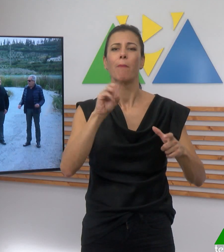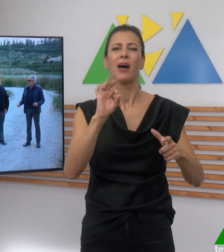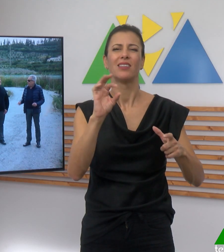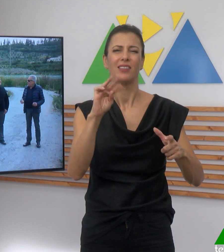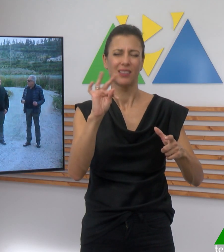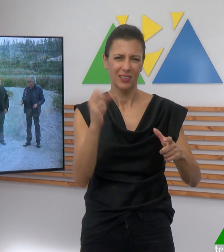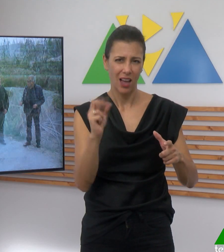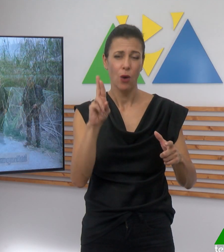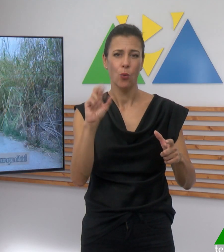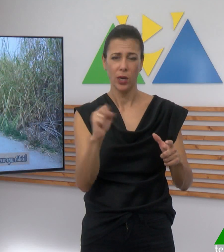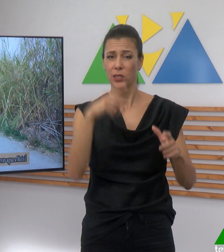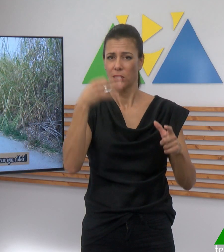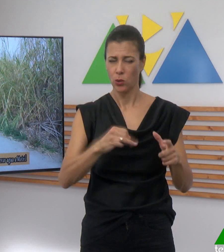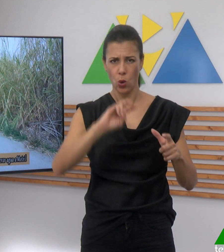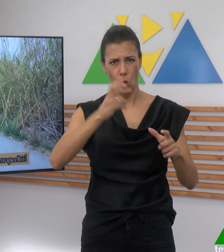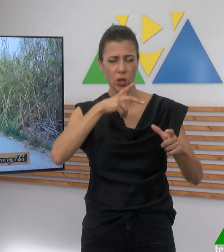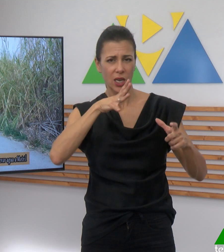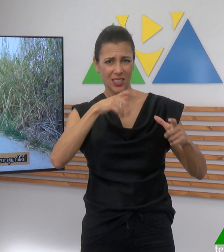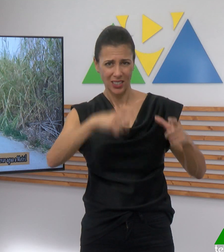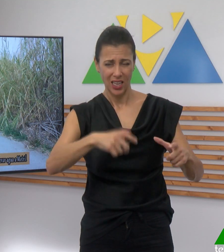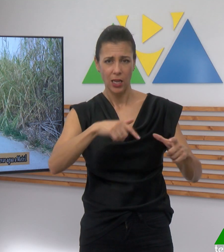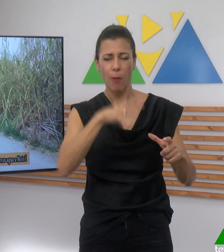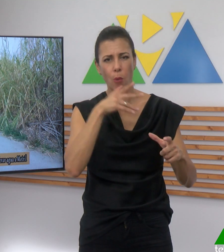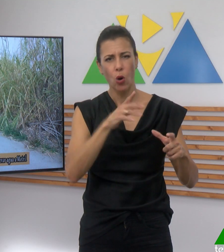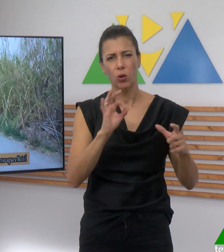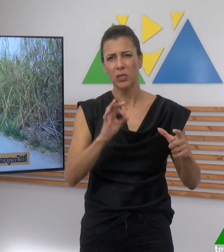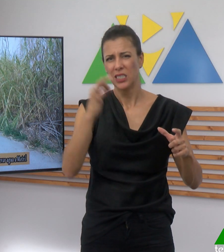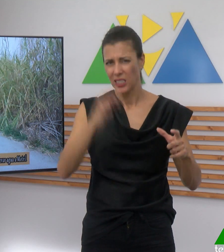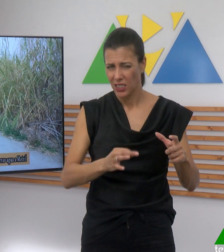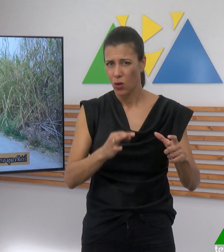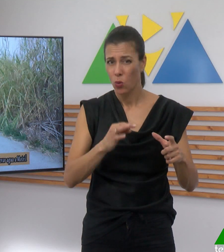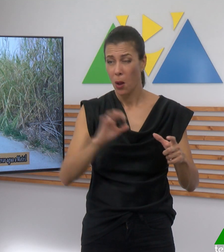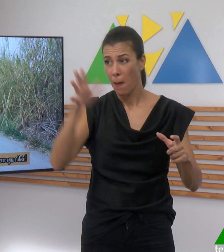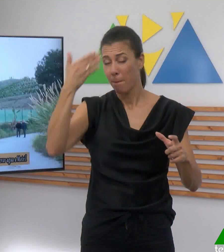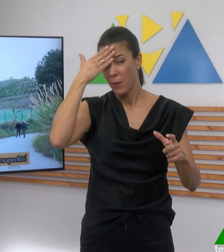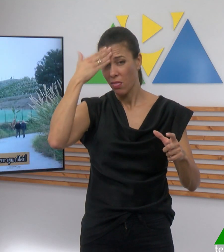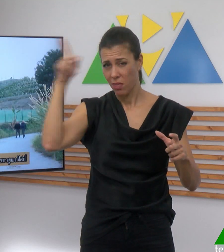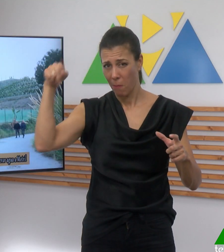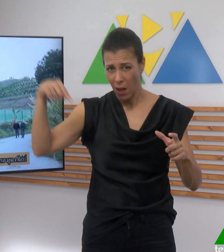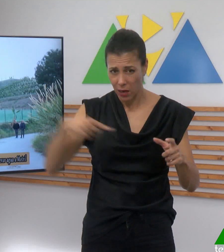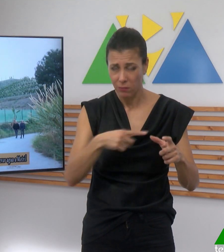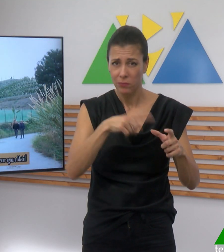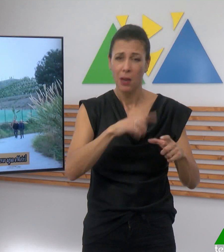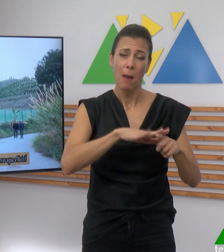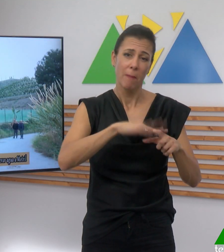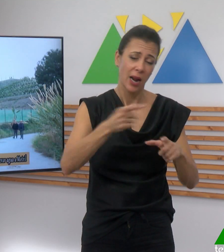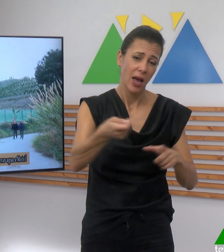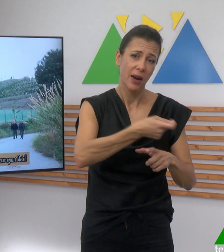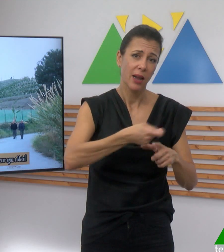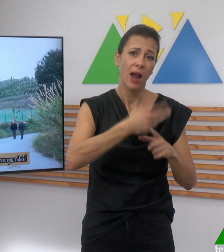otra cequia posiblemente A lo mejor derivación de la cequia principal para regar algunas zonas de la Vega de de